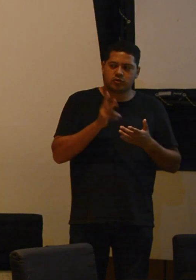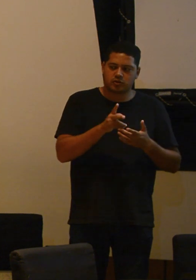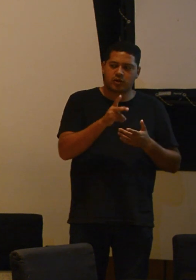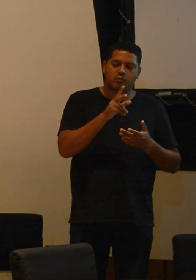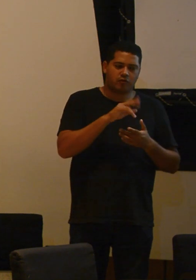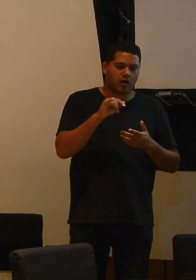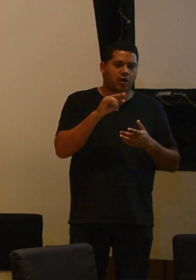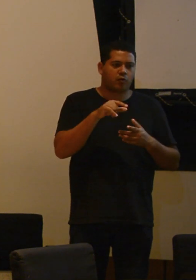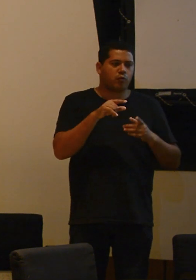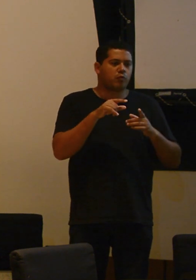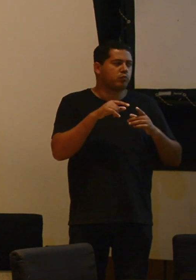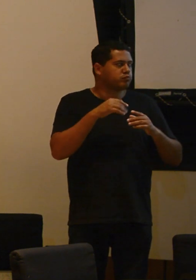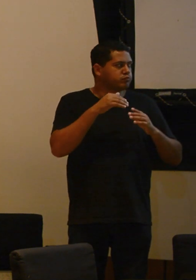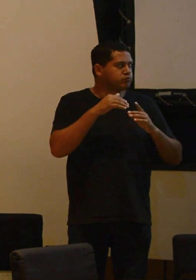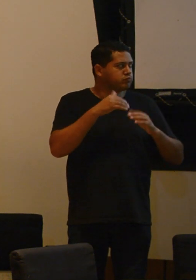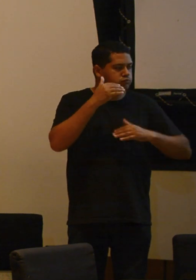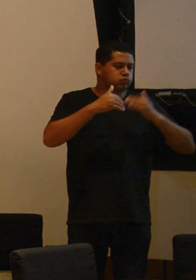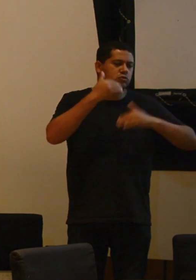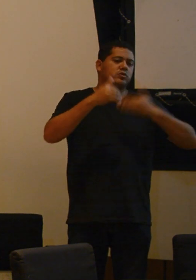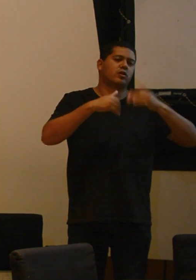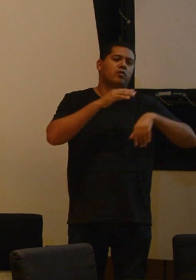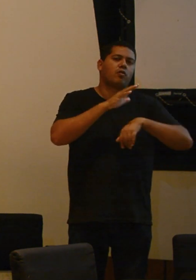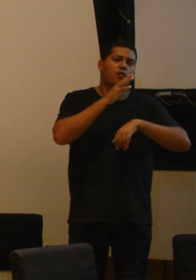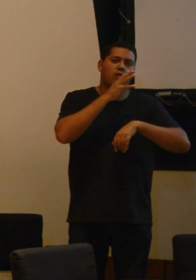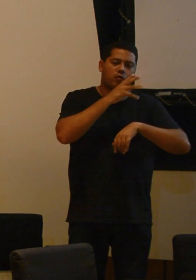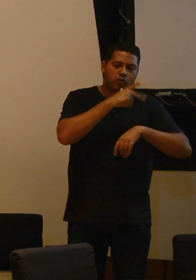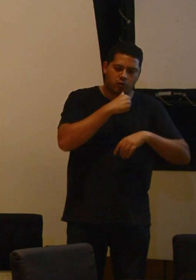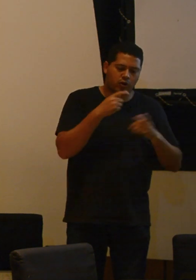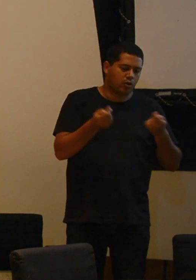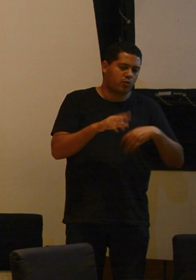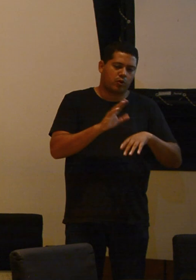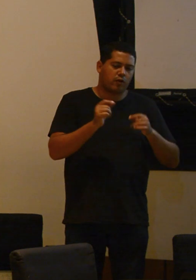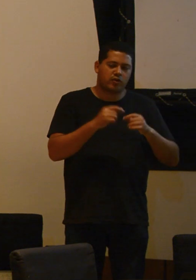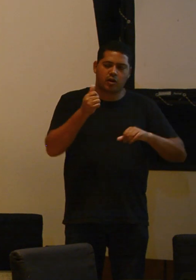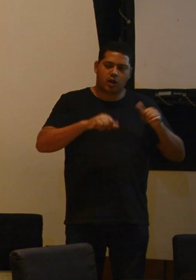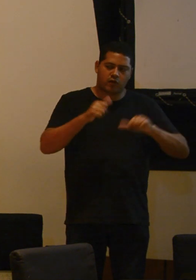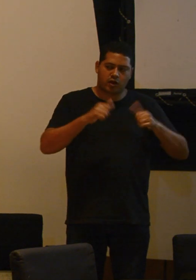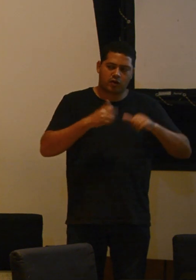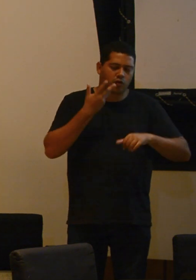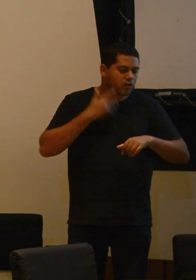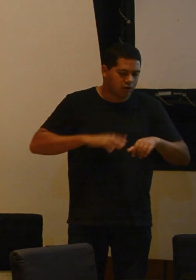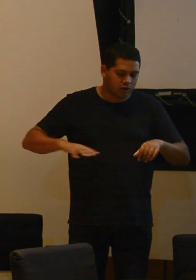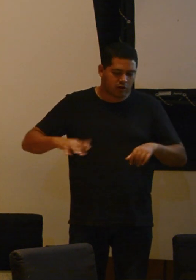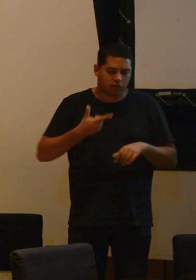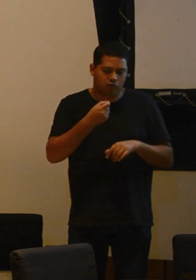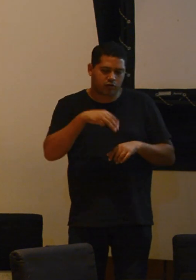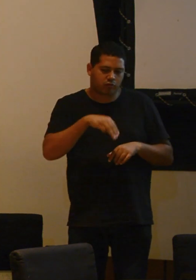ser realmente um processo um pouquinho mais demorado. Não tem como fazer uma avaliação infantil em 20 minutos.